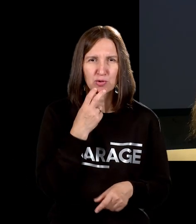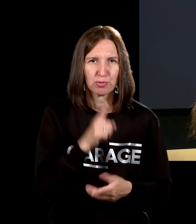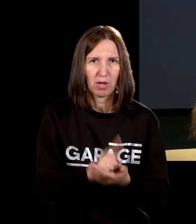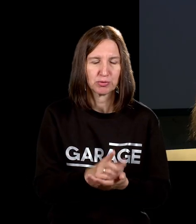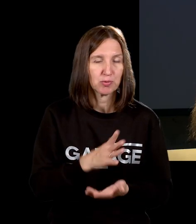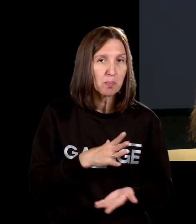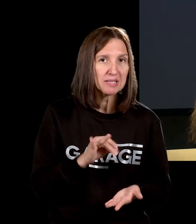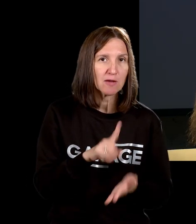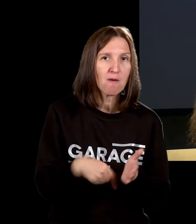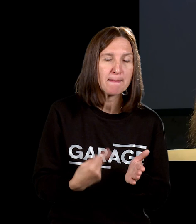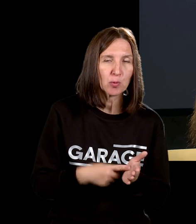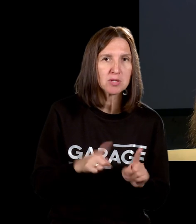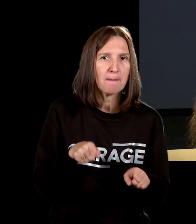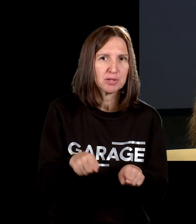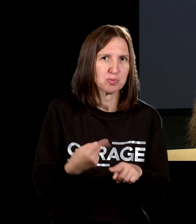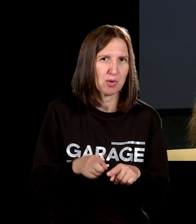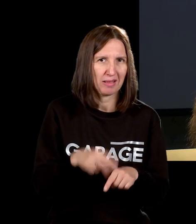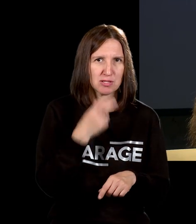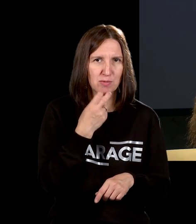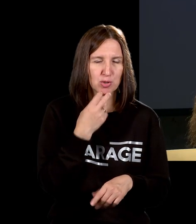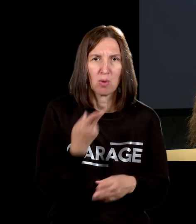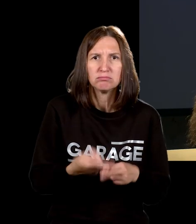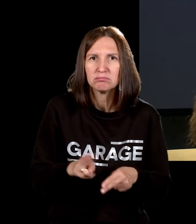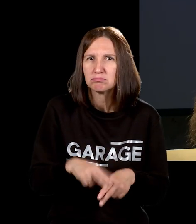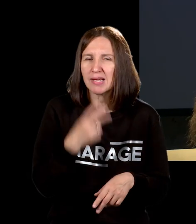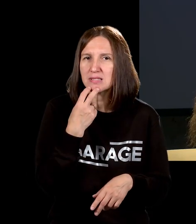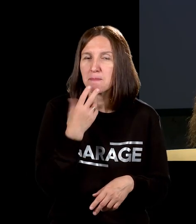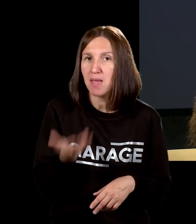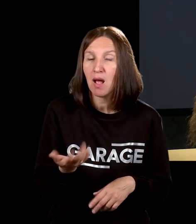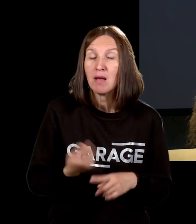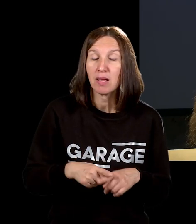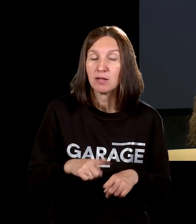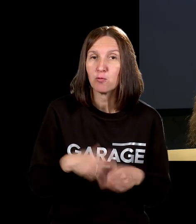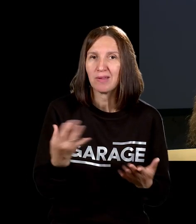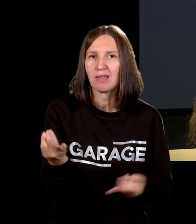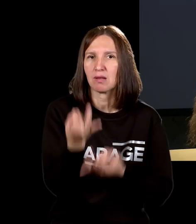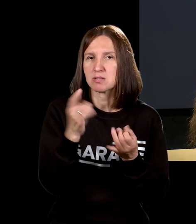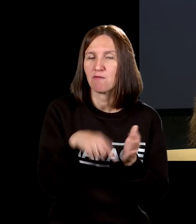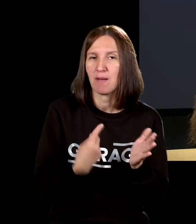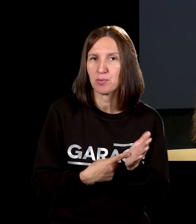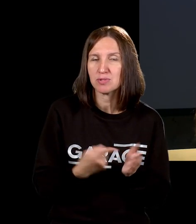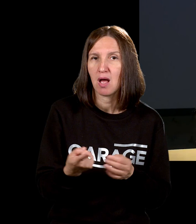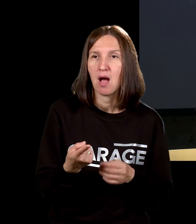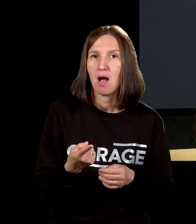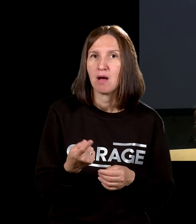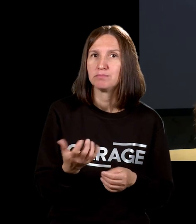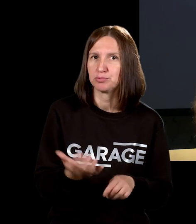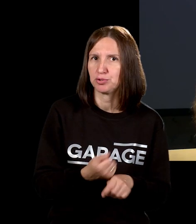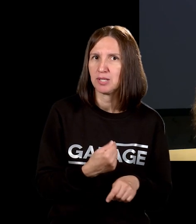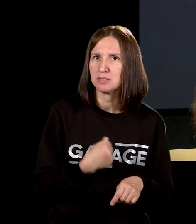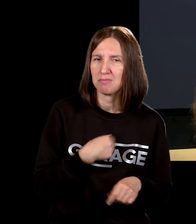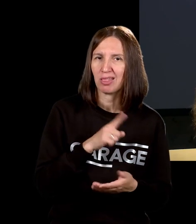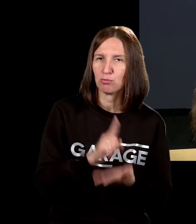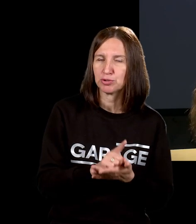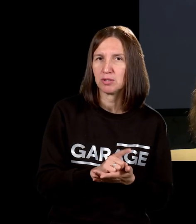И вот этот вопрос, почему это смешно и что такое смех, это один из самых интересных вопросов, потому что смех, должны ли мы испытывать